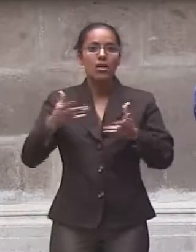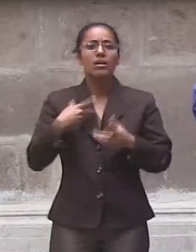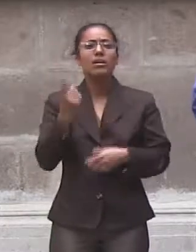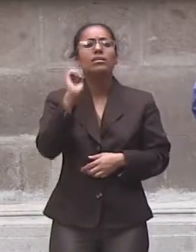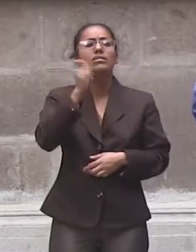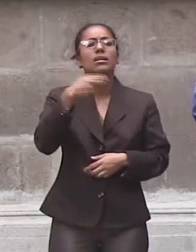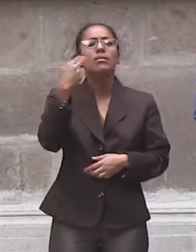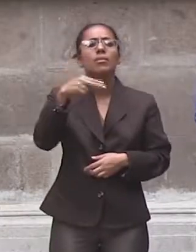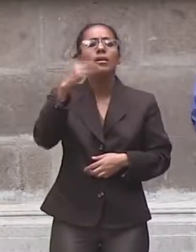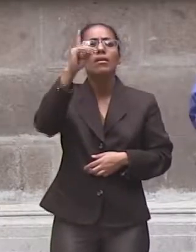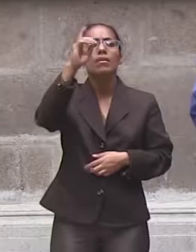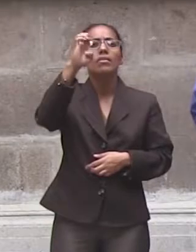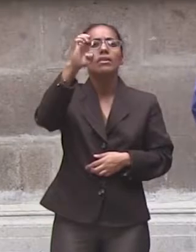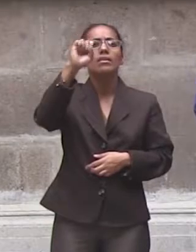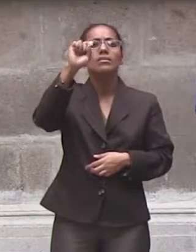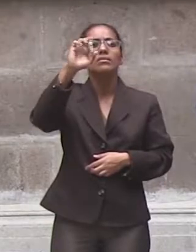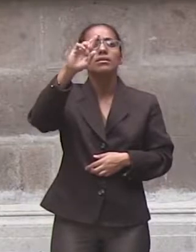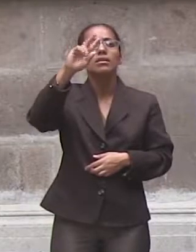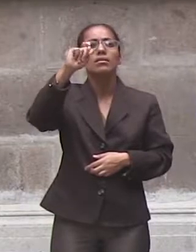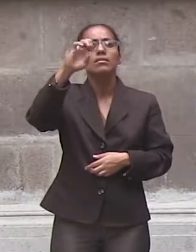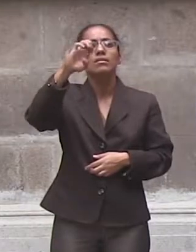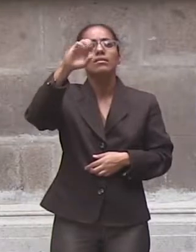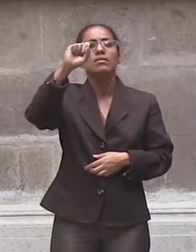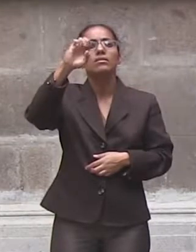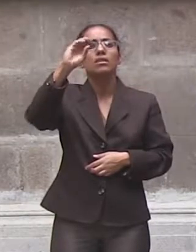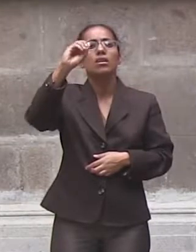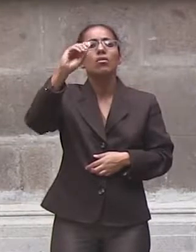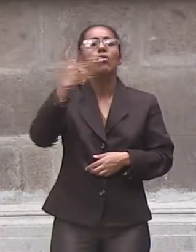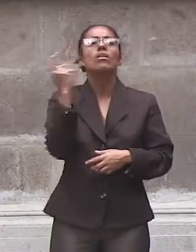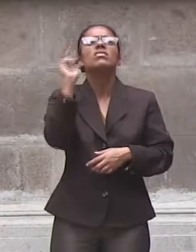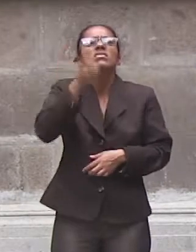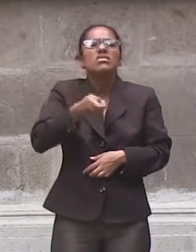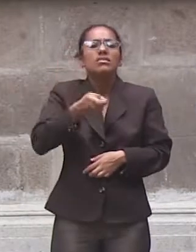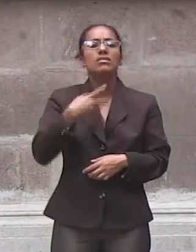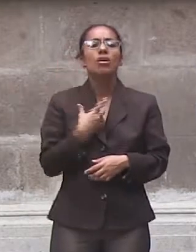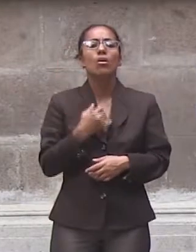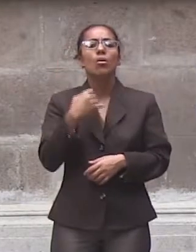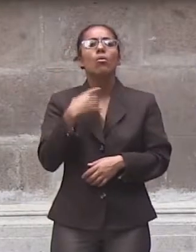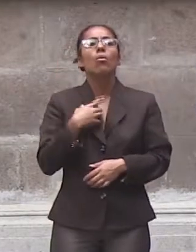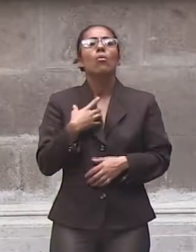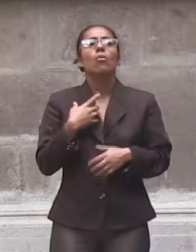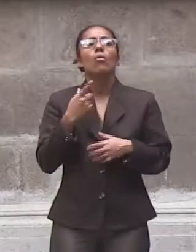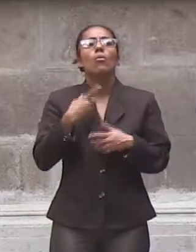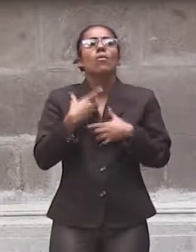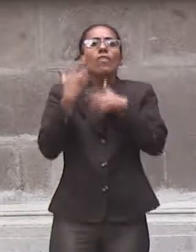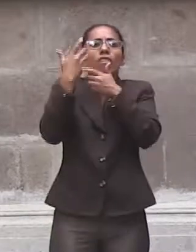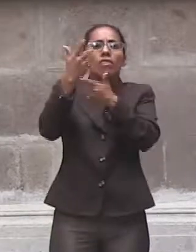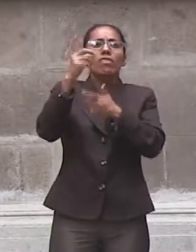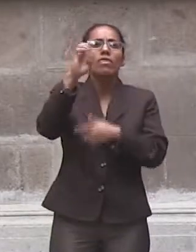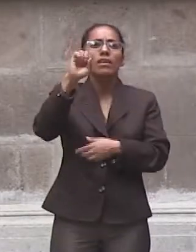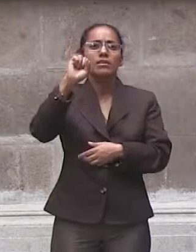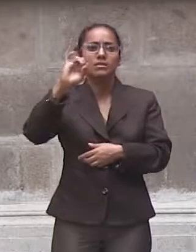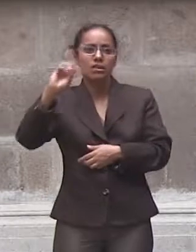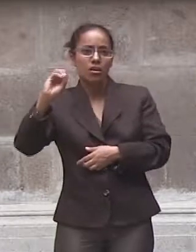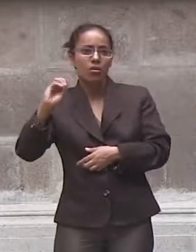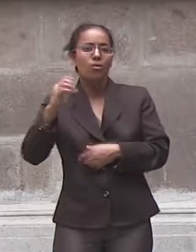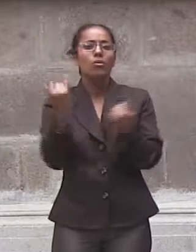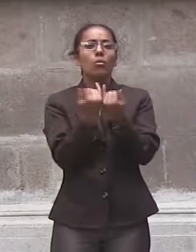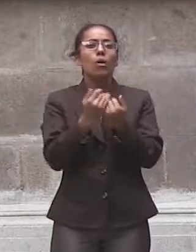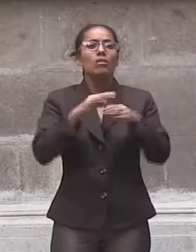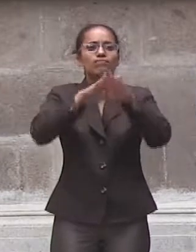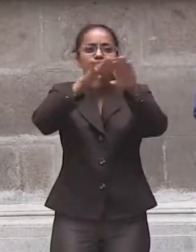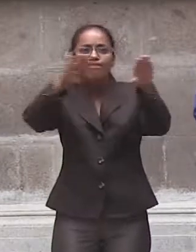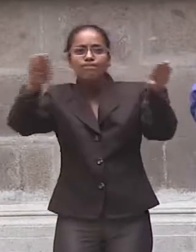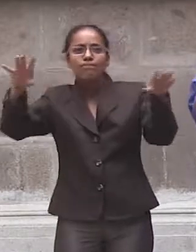juega con la palabra deseo y desierto y que implica precisamente algo que es poco trabajado hoy en los